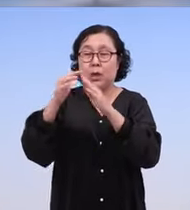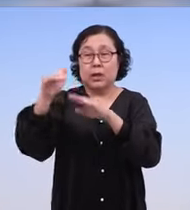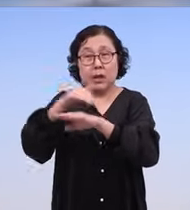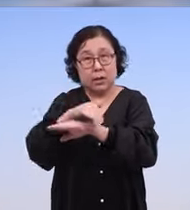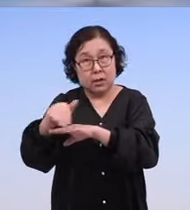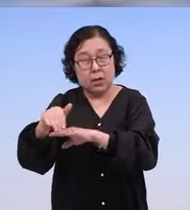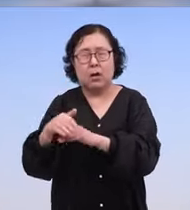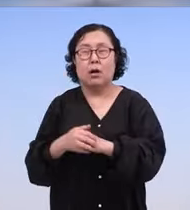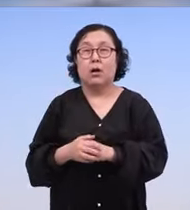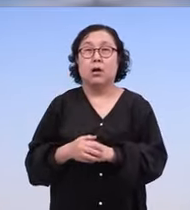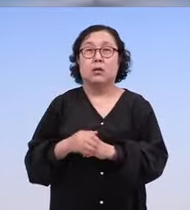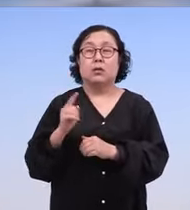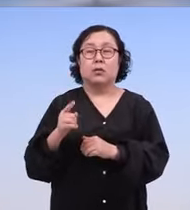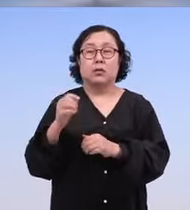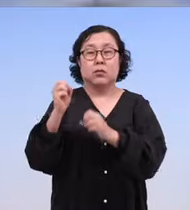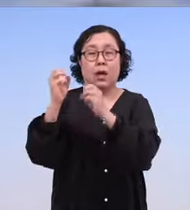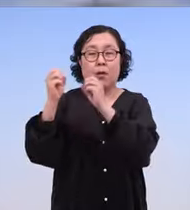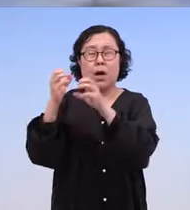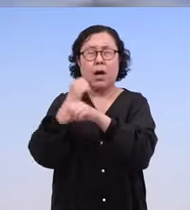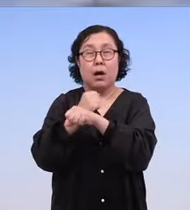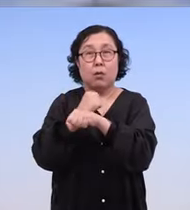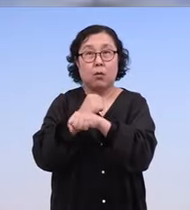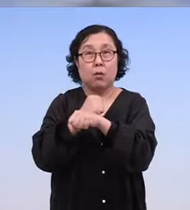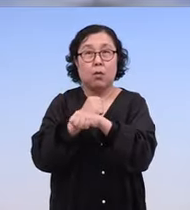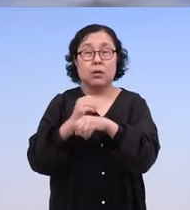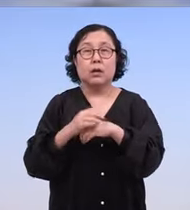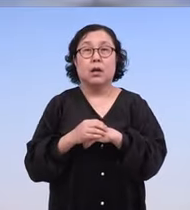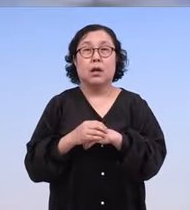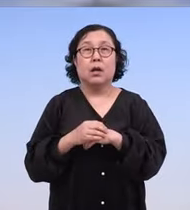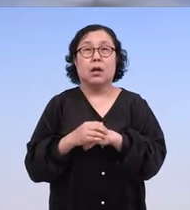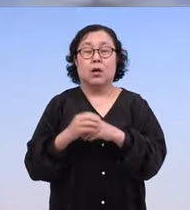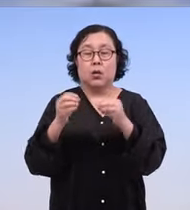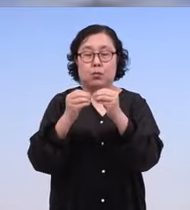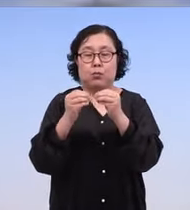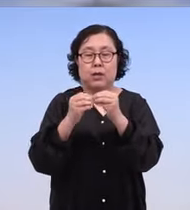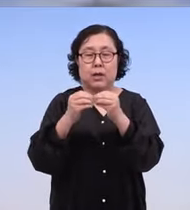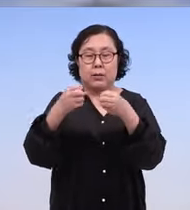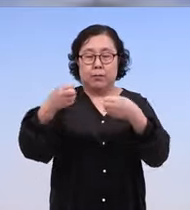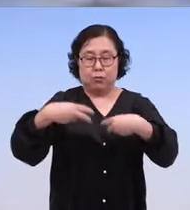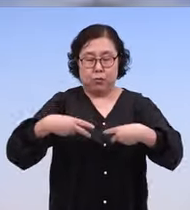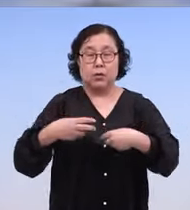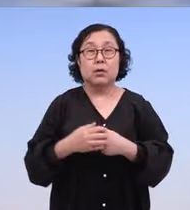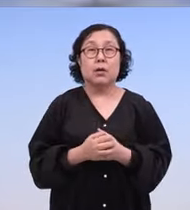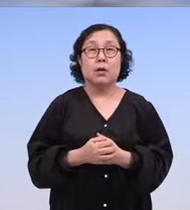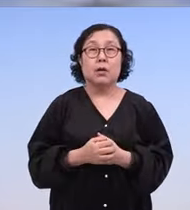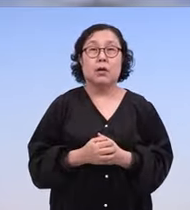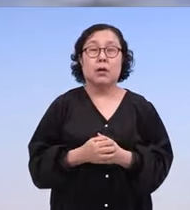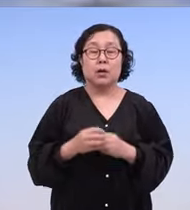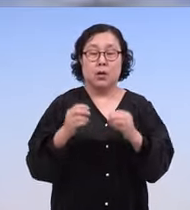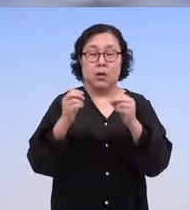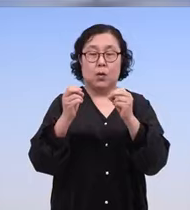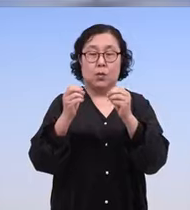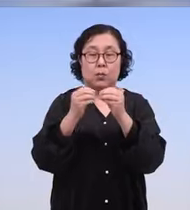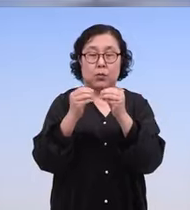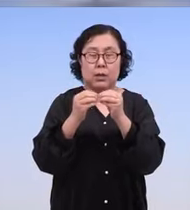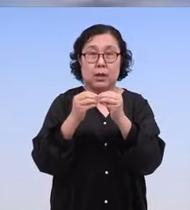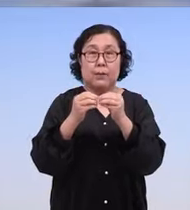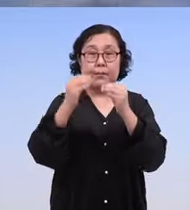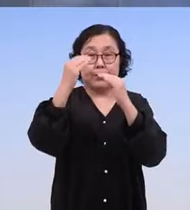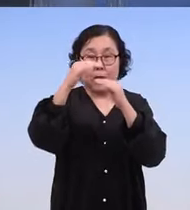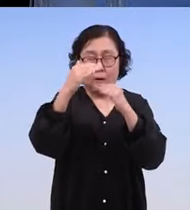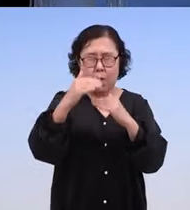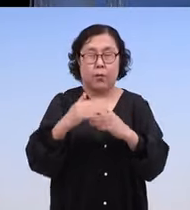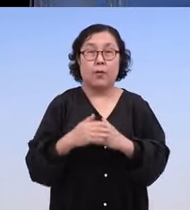그러면서 이제 이분하고 대화를 잘 나누고요, 좀 있으니까 이제 문자가 오더라고요. 문자 내용이